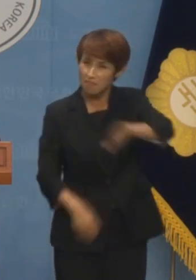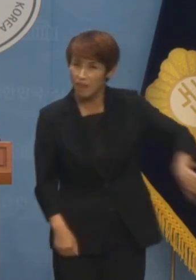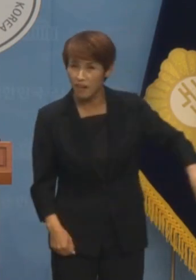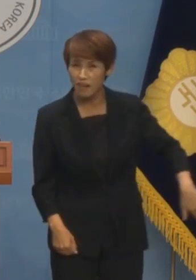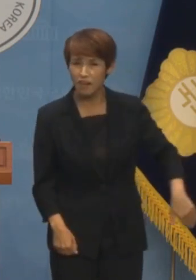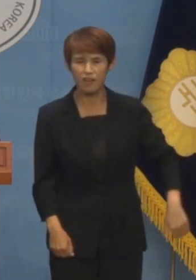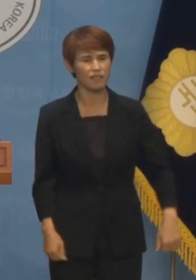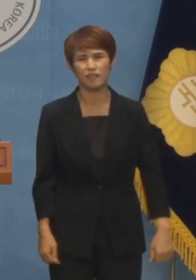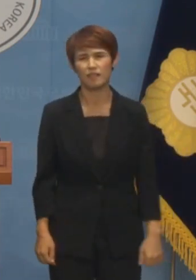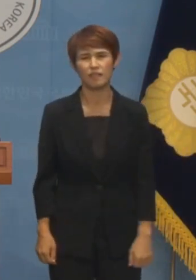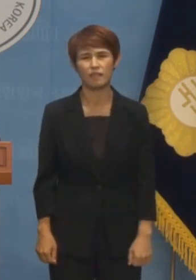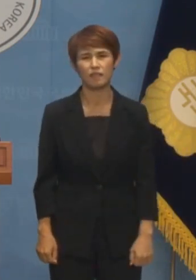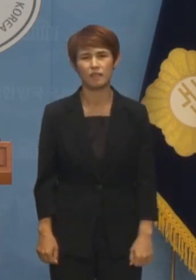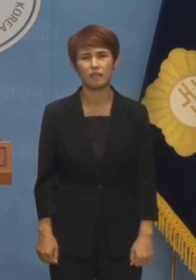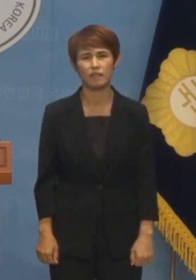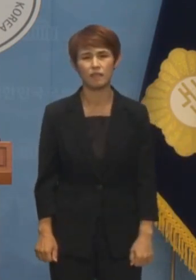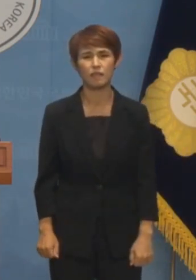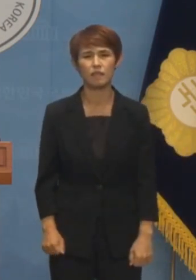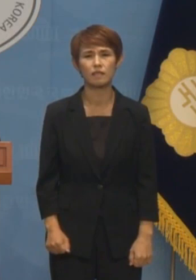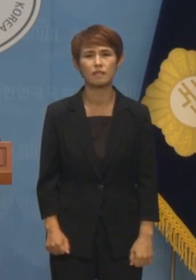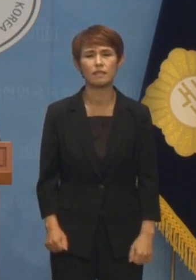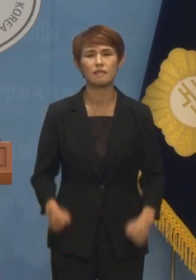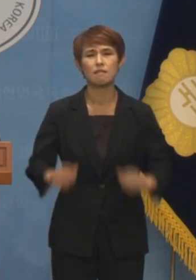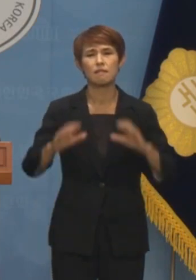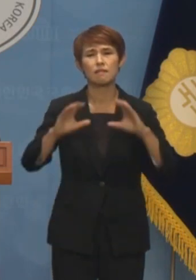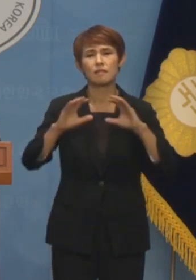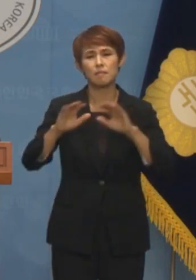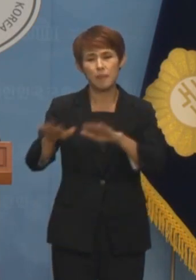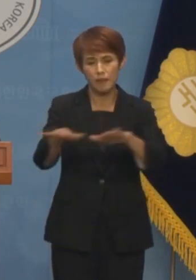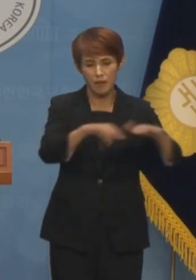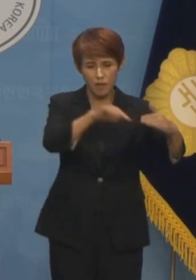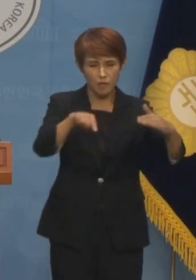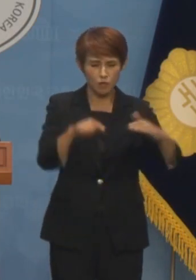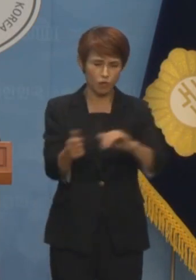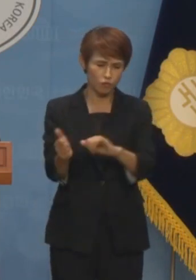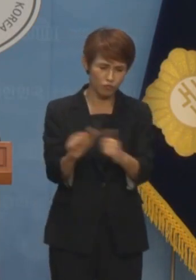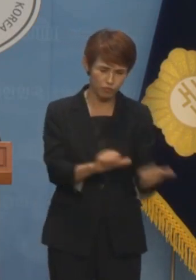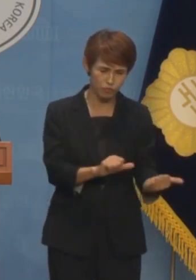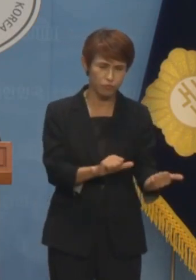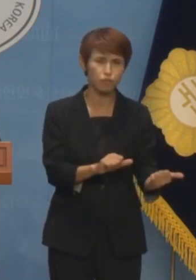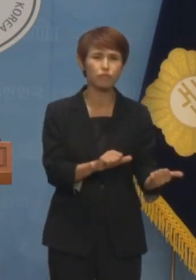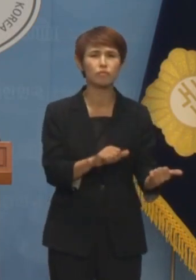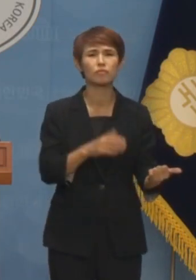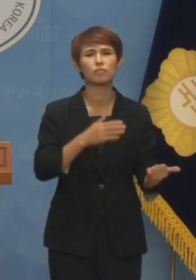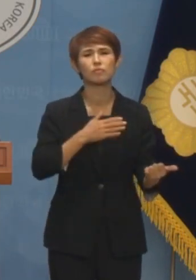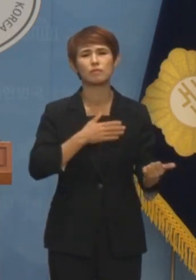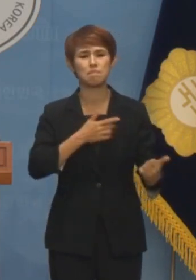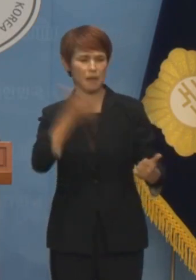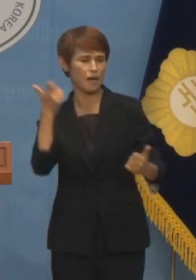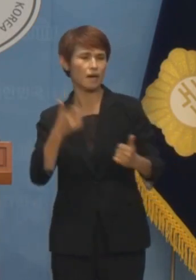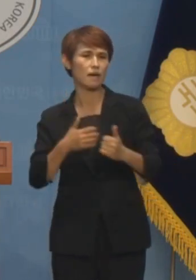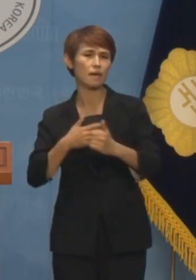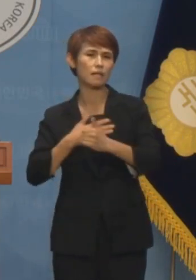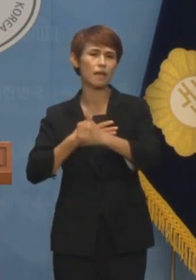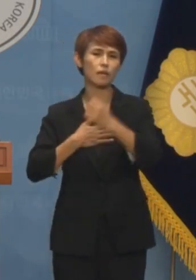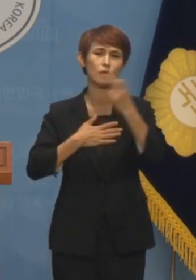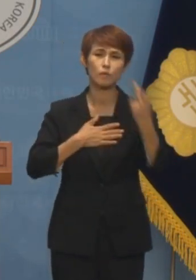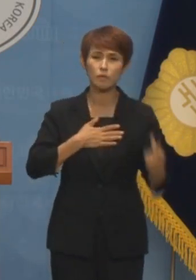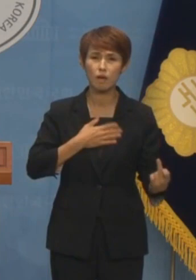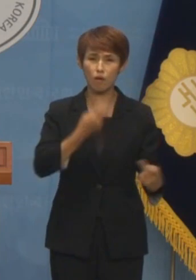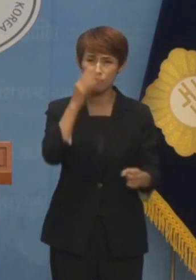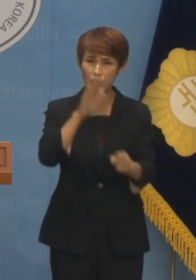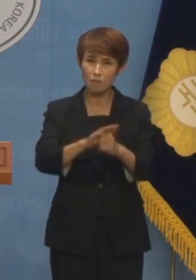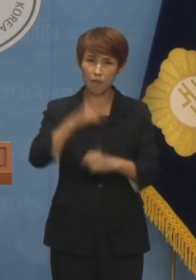차가운 바닷속에서 국가의 보호는 고사하고 총살을 당한 동생의 억울함이 그렇게